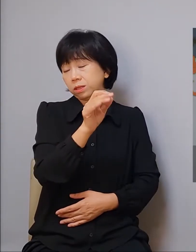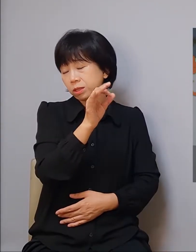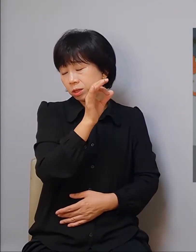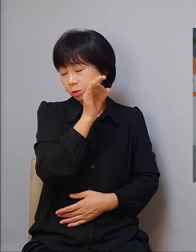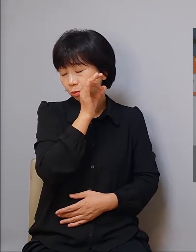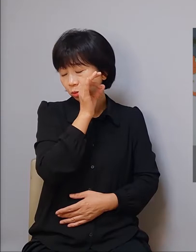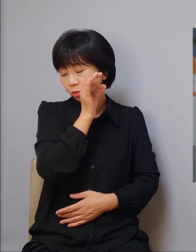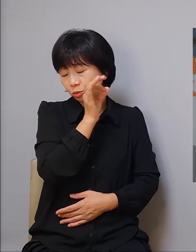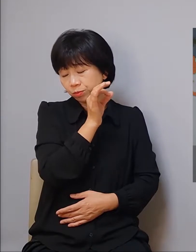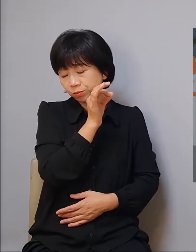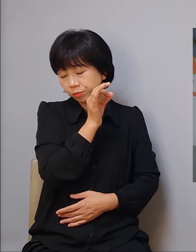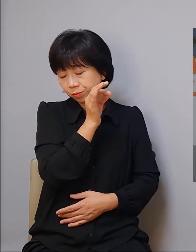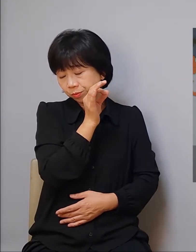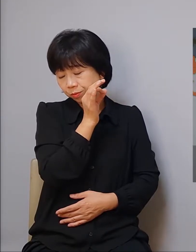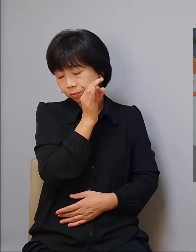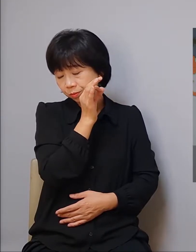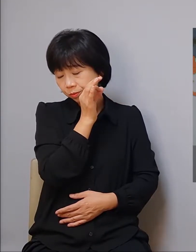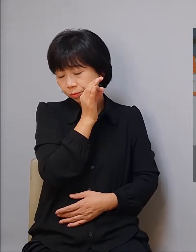그